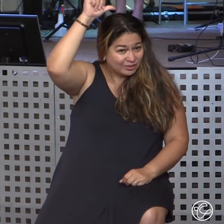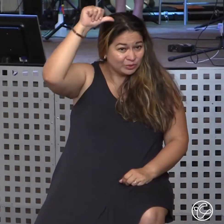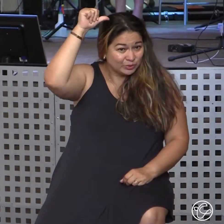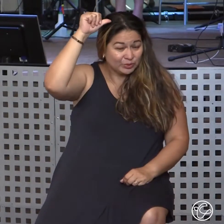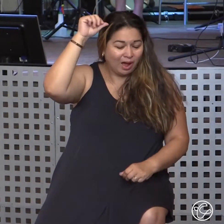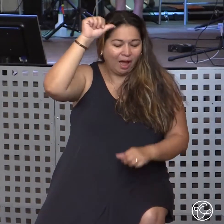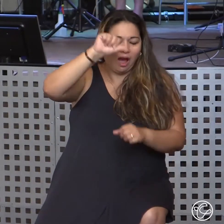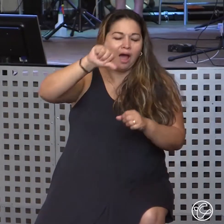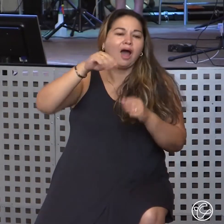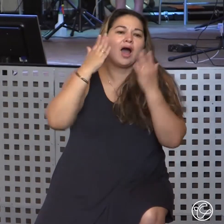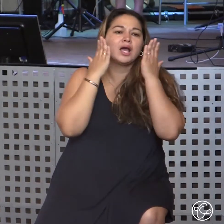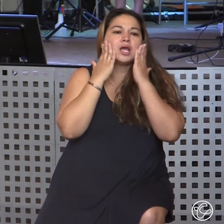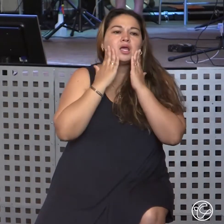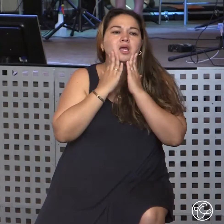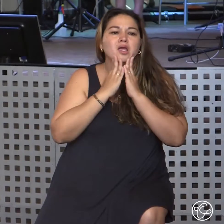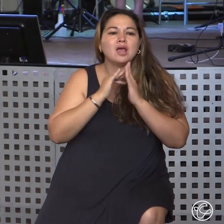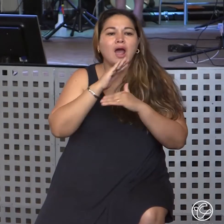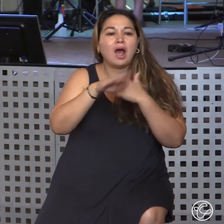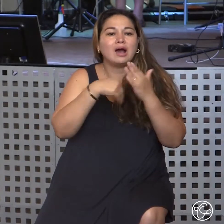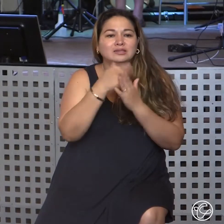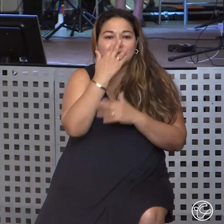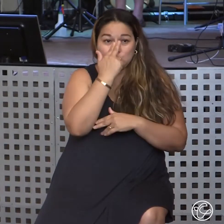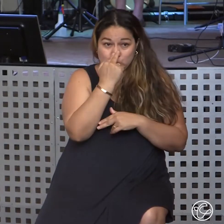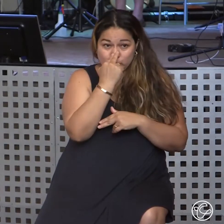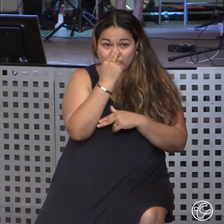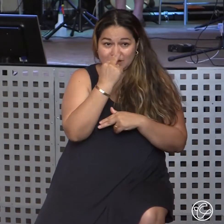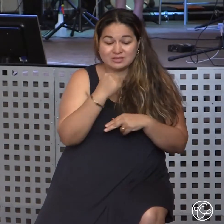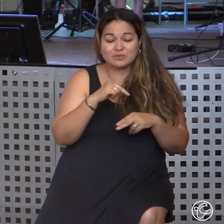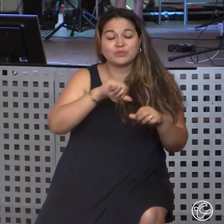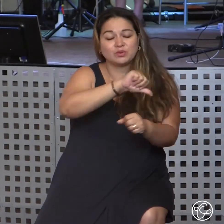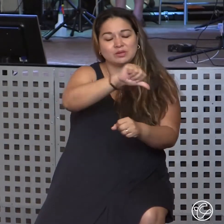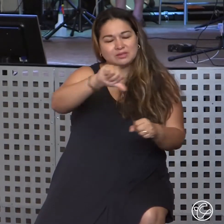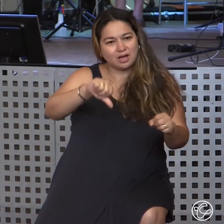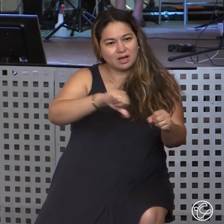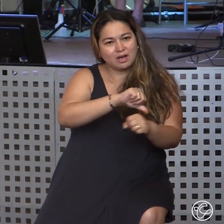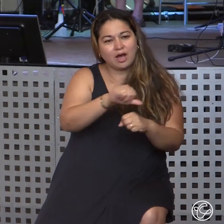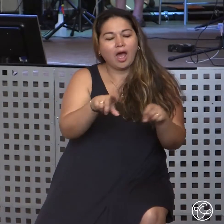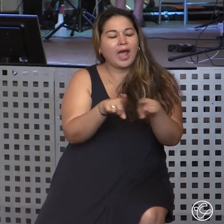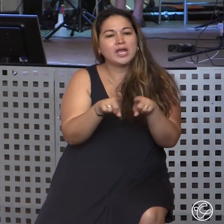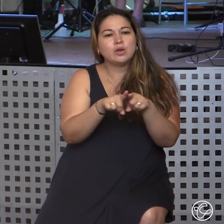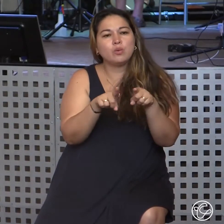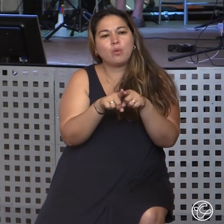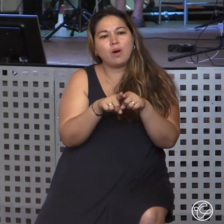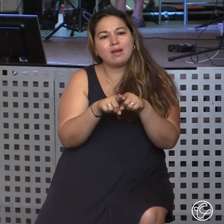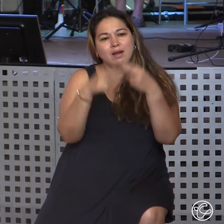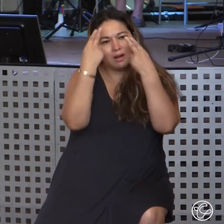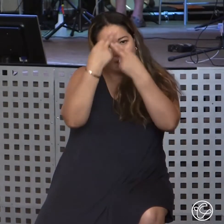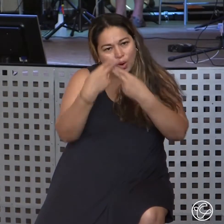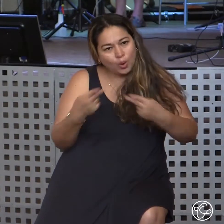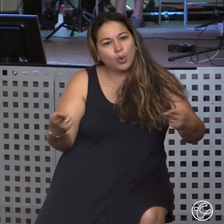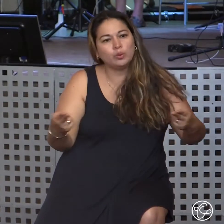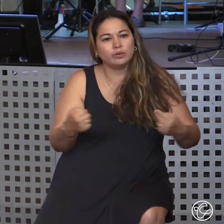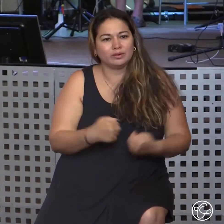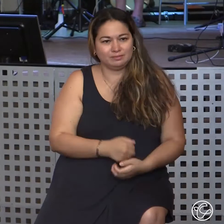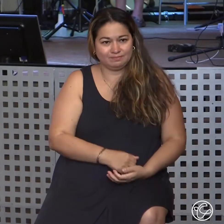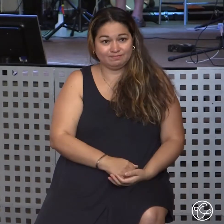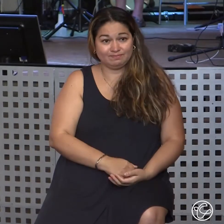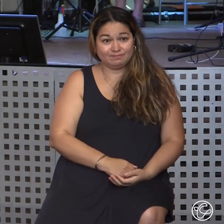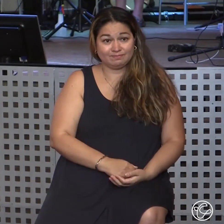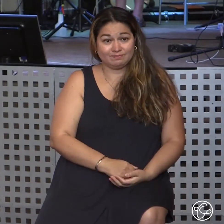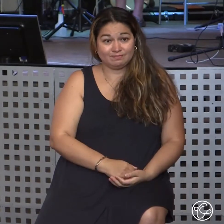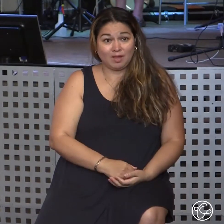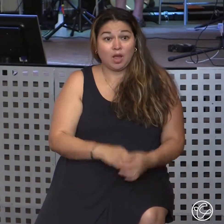pies. Por eso es que tenemos que aprender a través de la honra a abrir mayores espacios. La honra no es